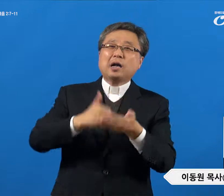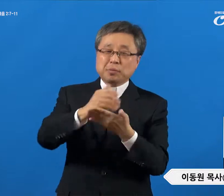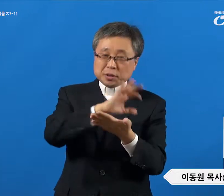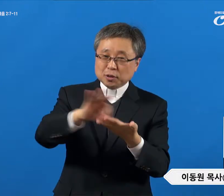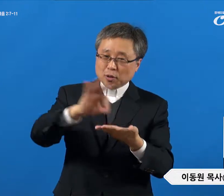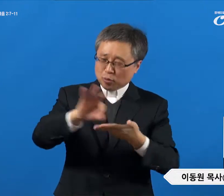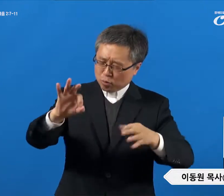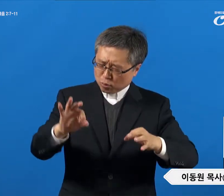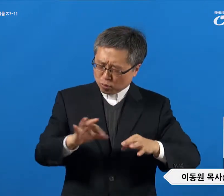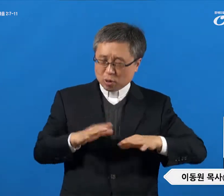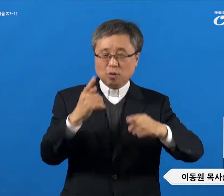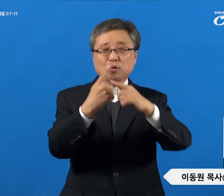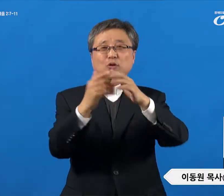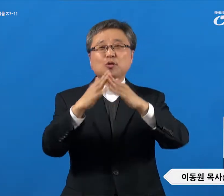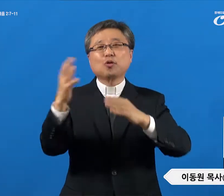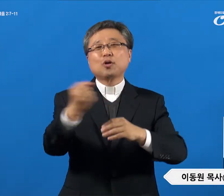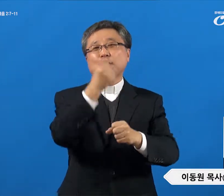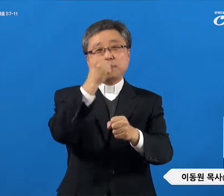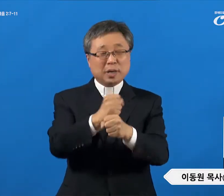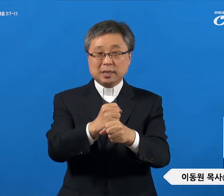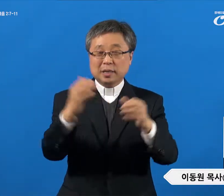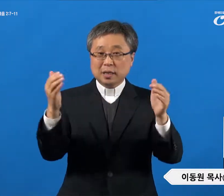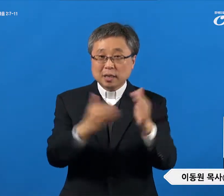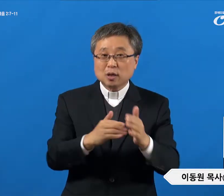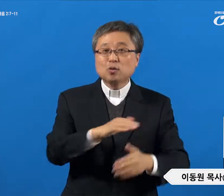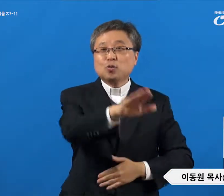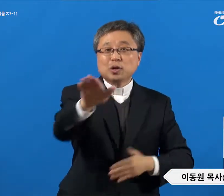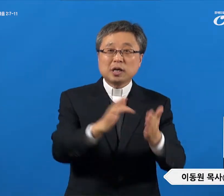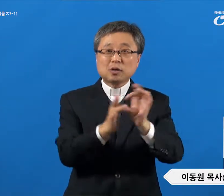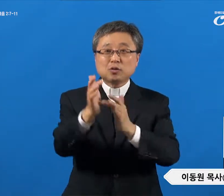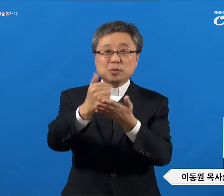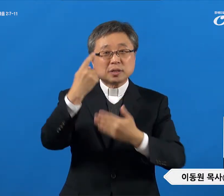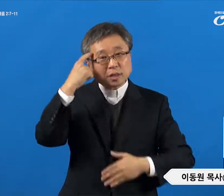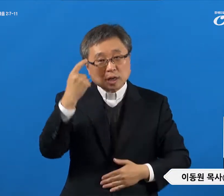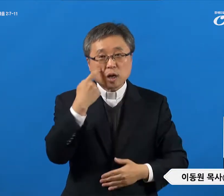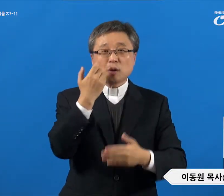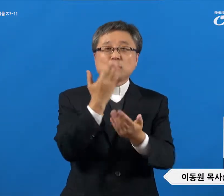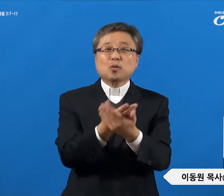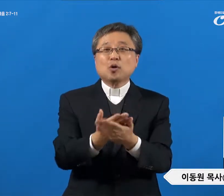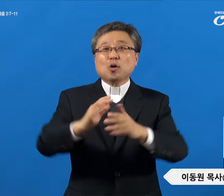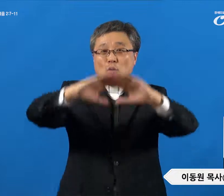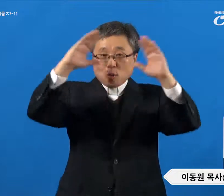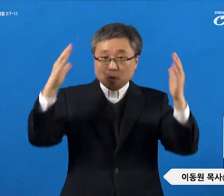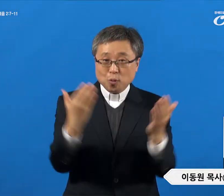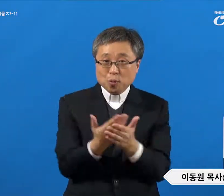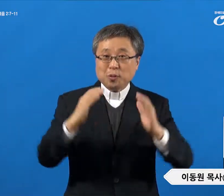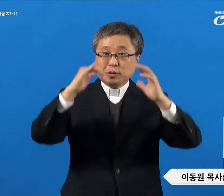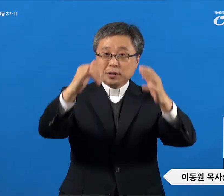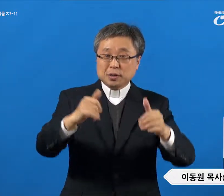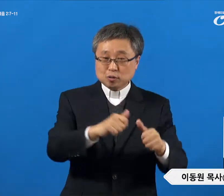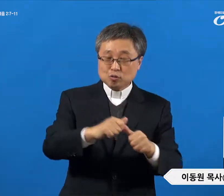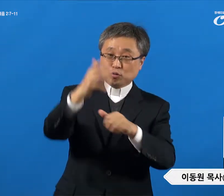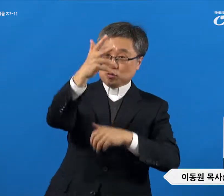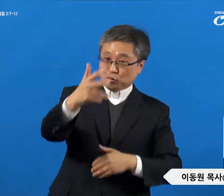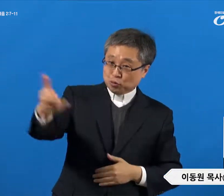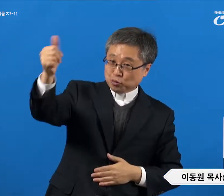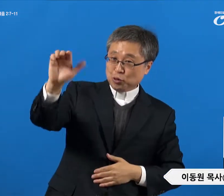만든 것입니다. 자, 우리 예수님을 생각해 보십시오. 온 세상의 구세주, 인류의 구주이신 예수님.